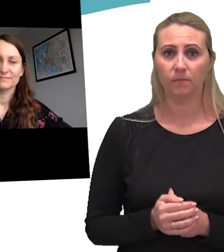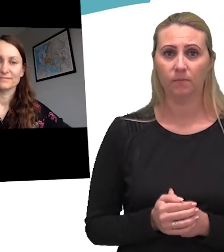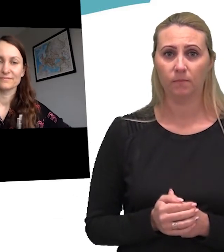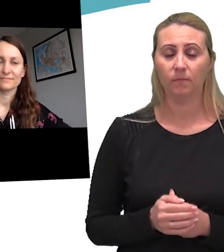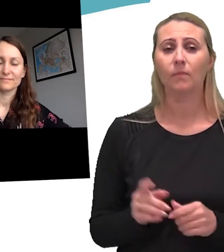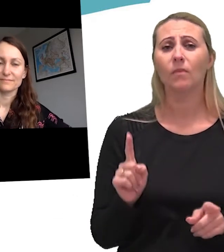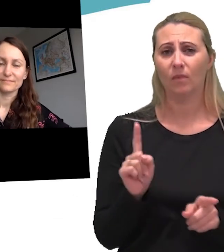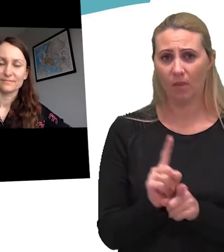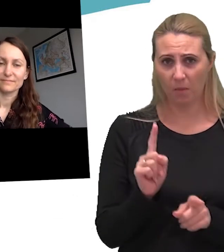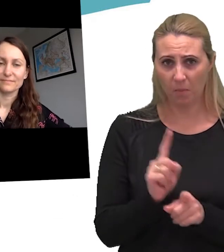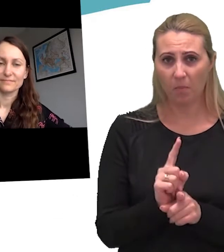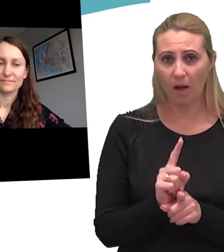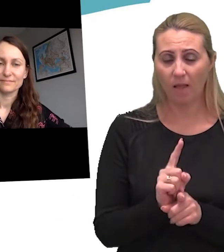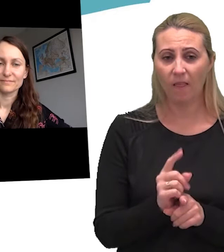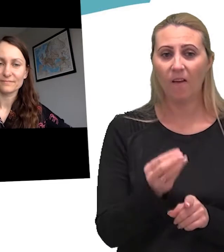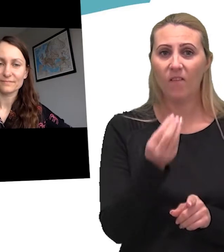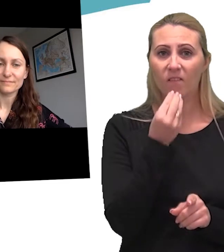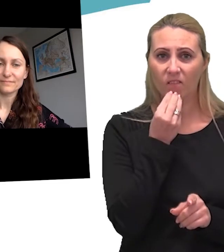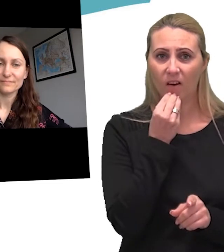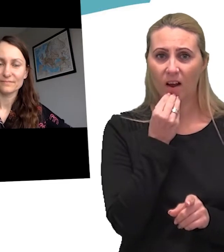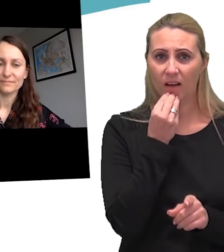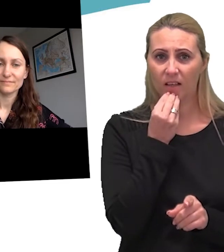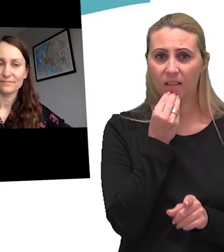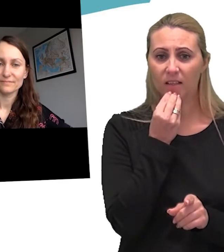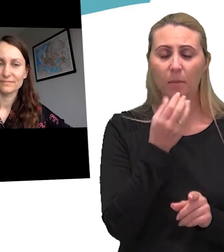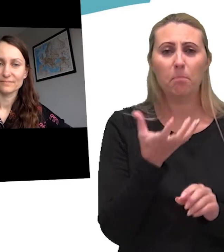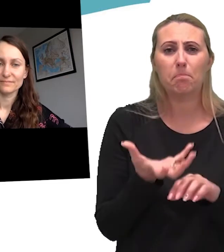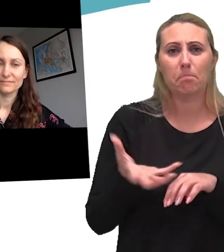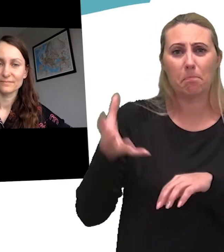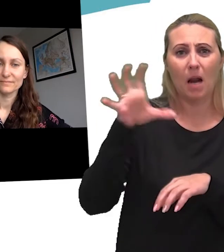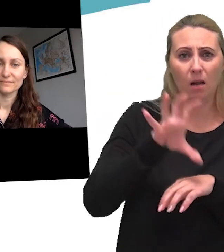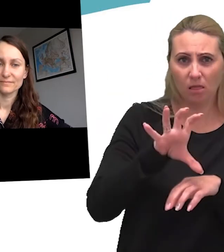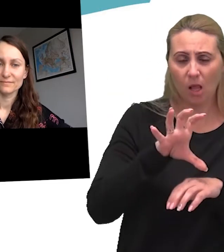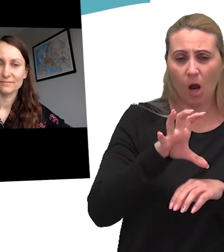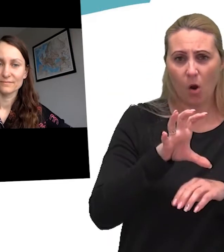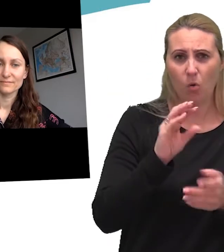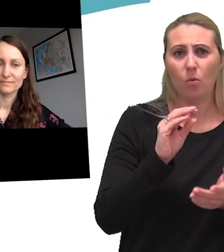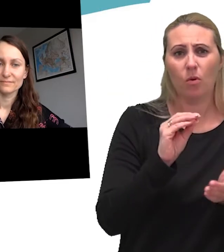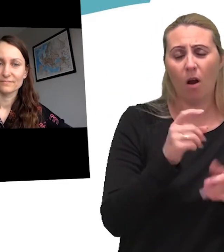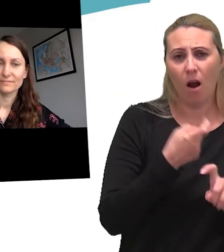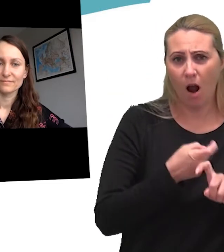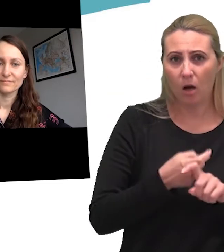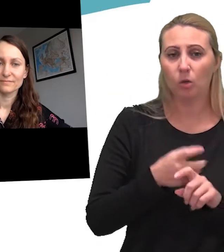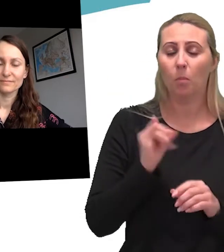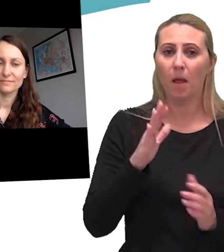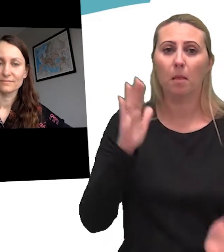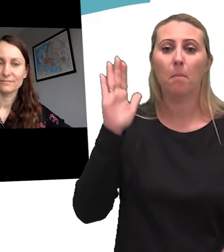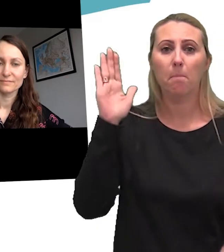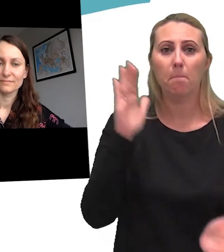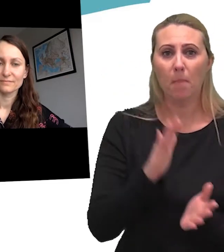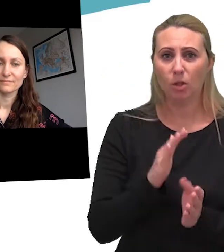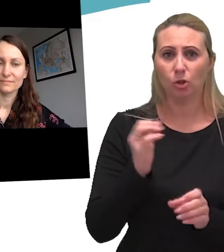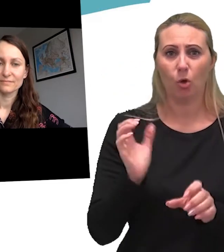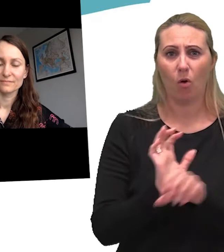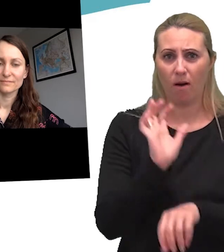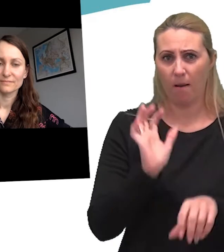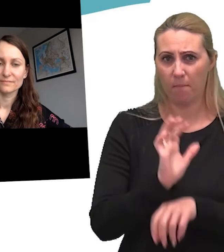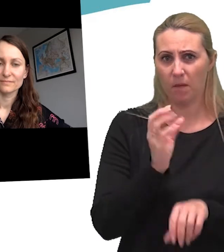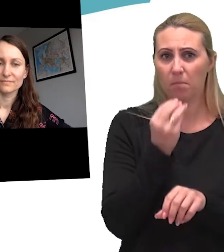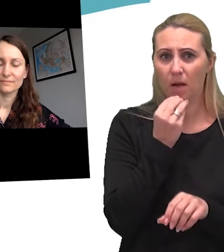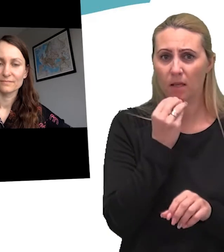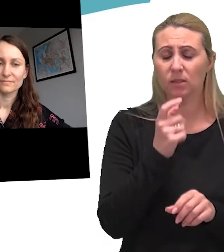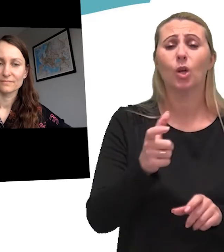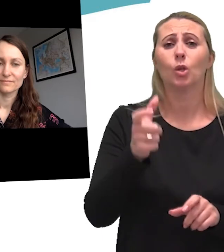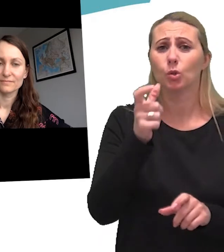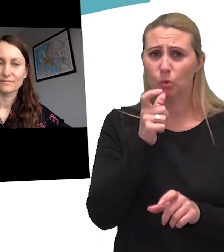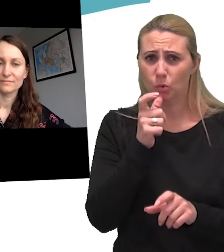ir aišku, kad valgyti pagal, na, ne per daug kartų, ir kuo mažiau perdirbtų produktų, ne tik tai